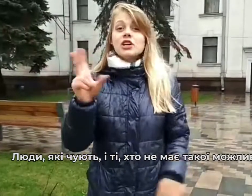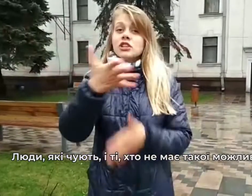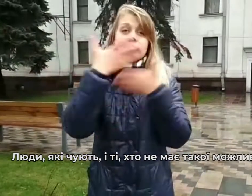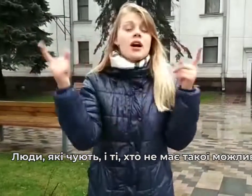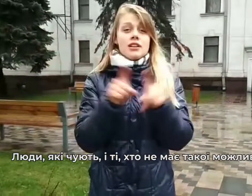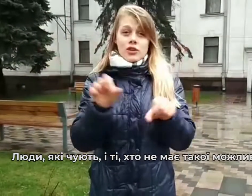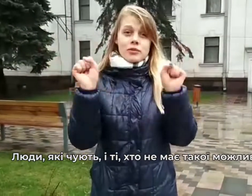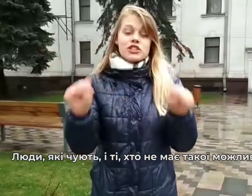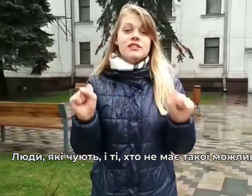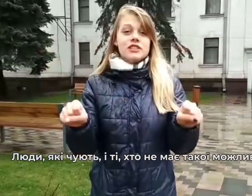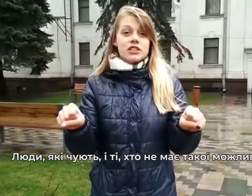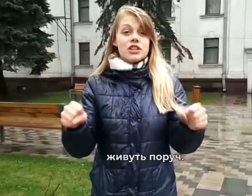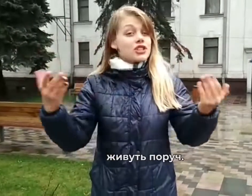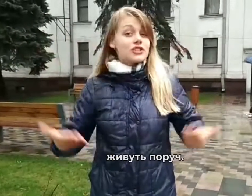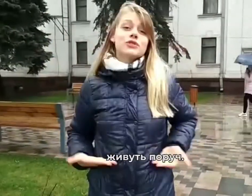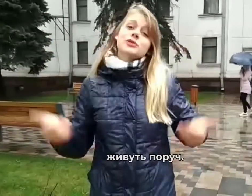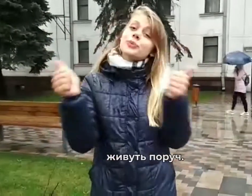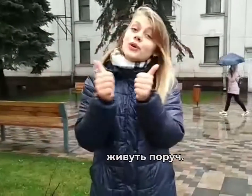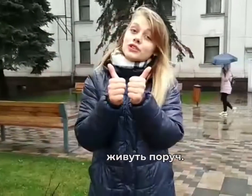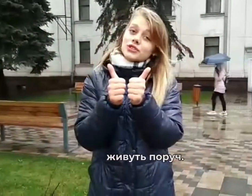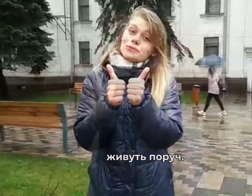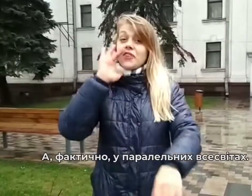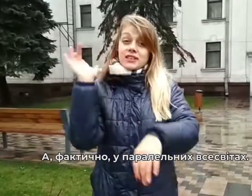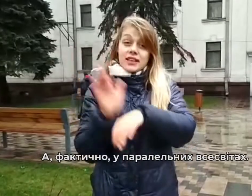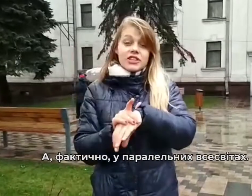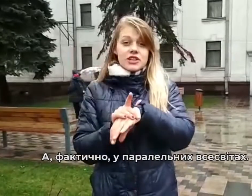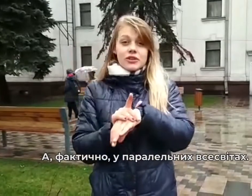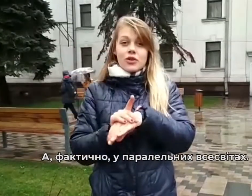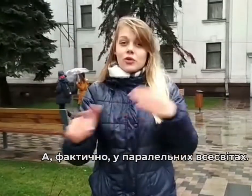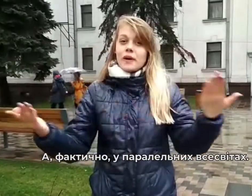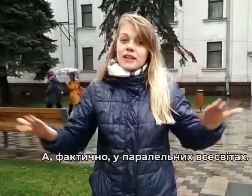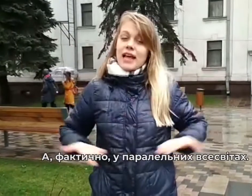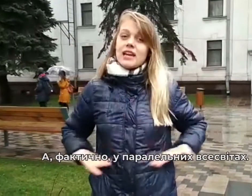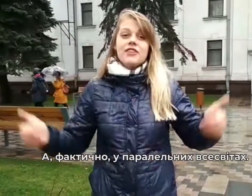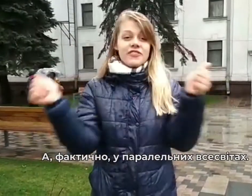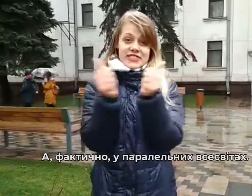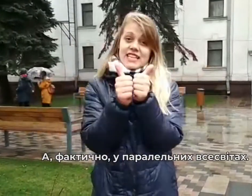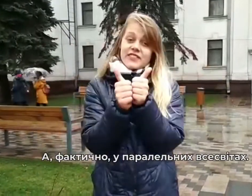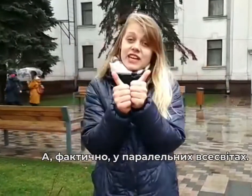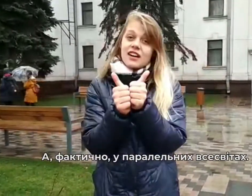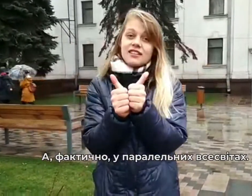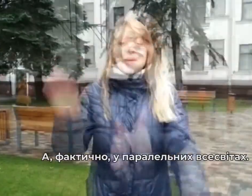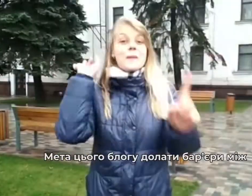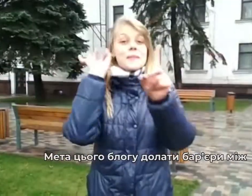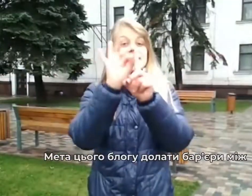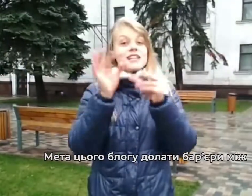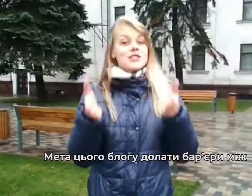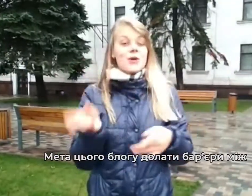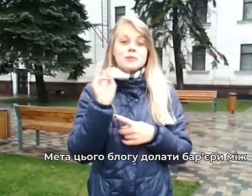хто не має такої можливості, живуть поруч, а фактично у паралельних всесвітах. Мета цього